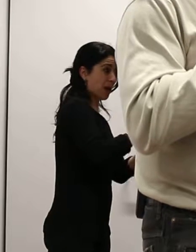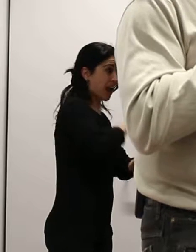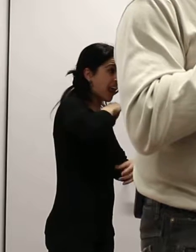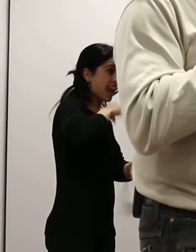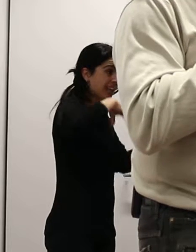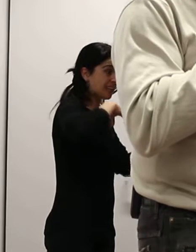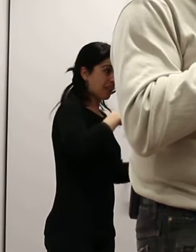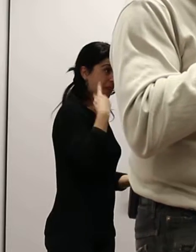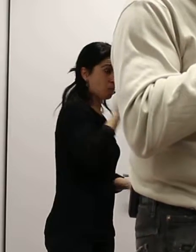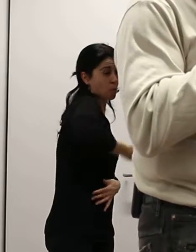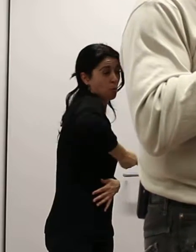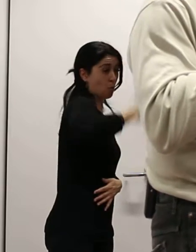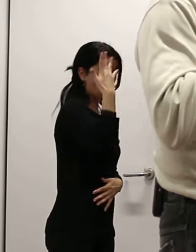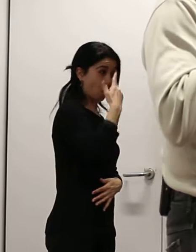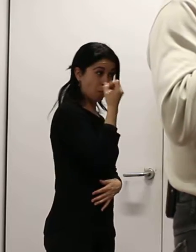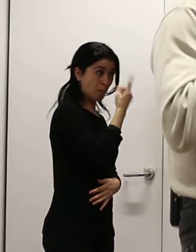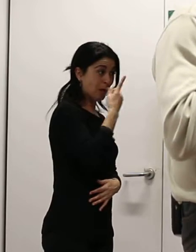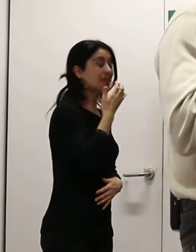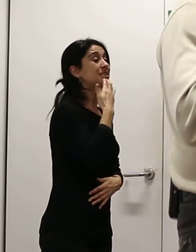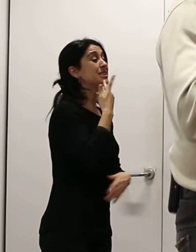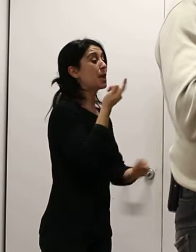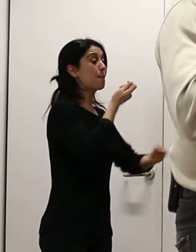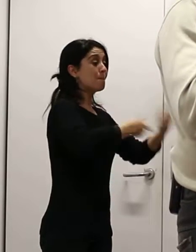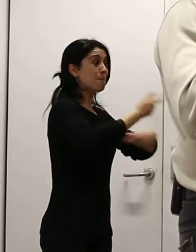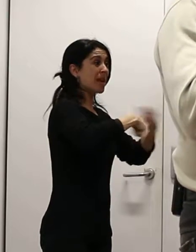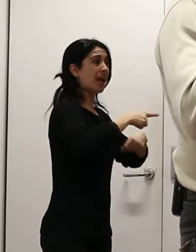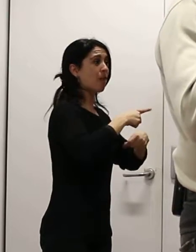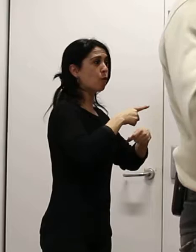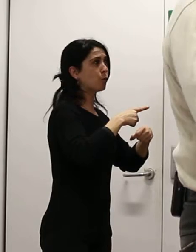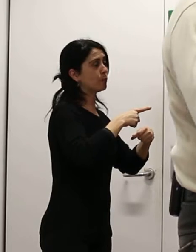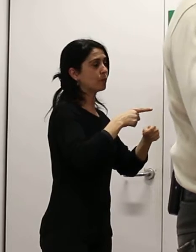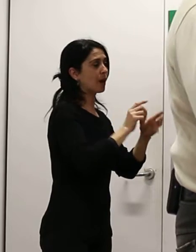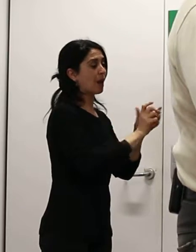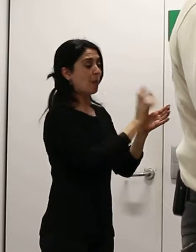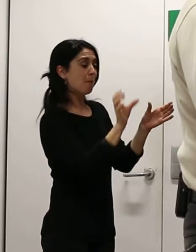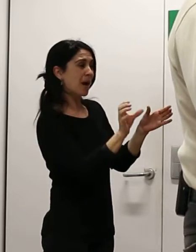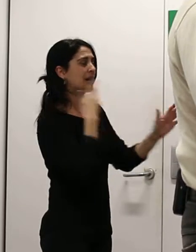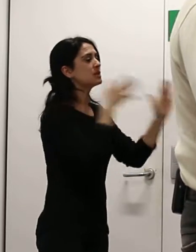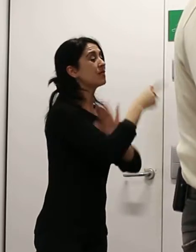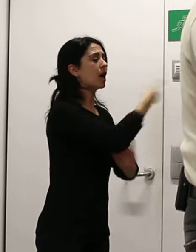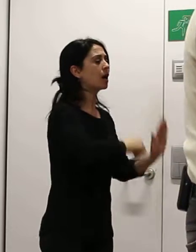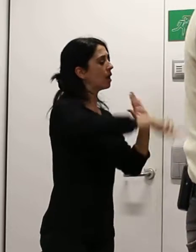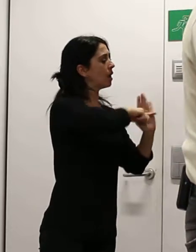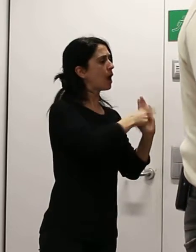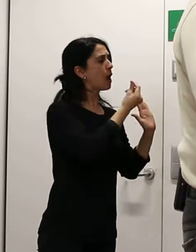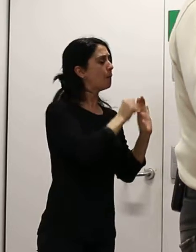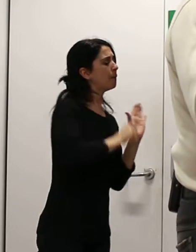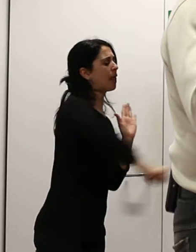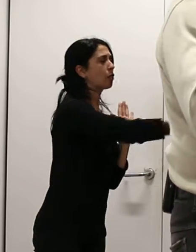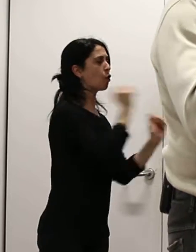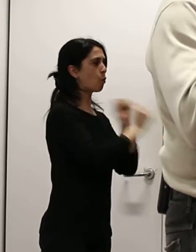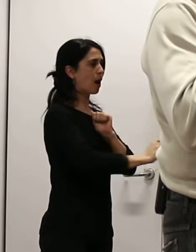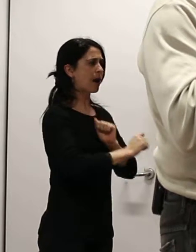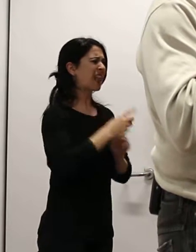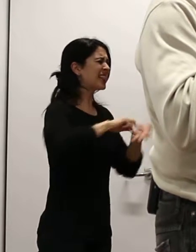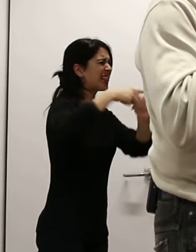a su vez, en un mercado marginalista, es la que fija el precio que van a remunerar todo el resto de tecnologías,